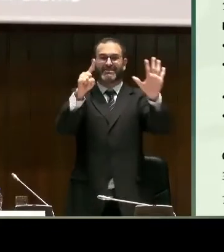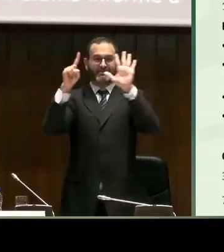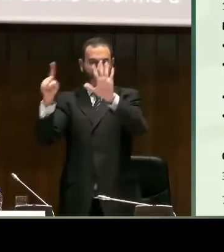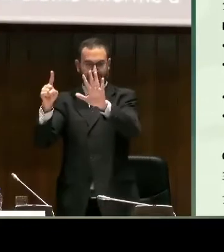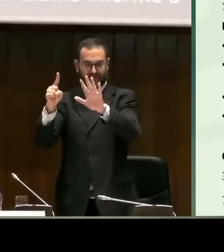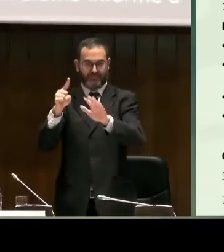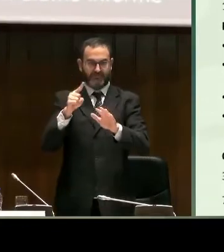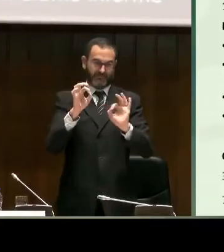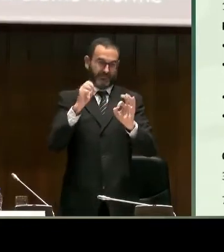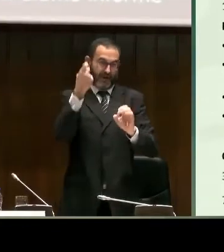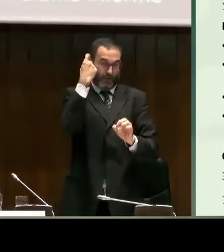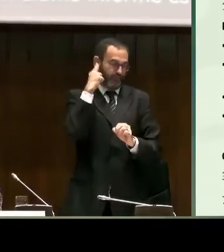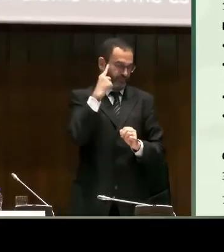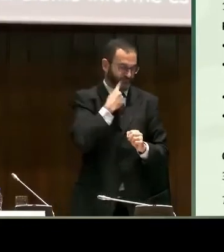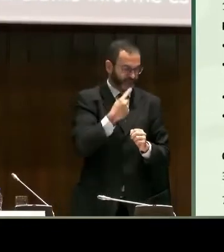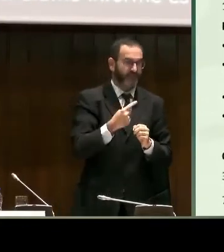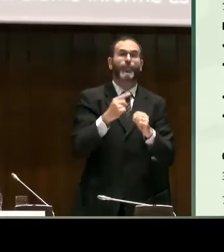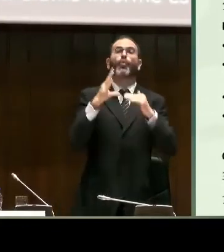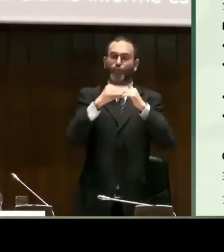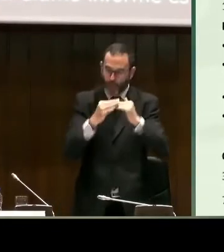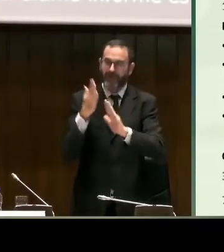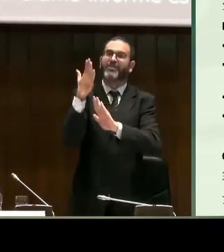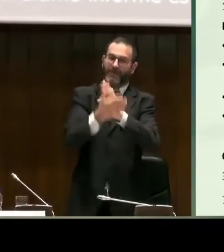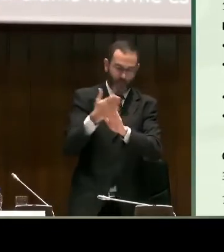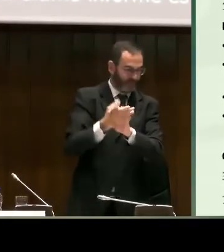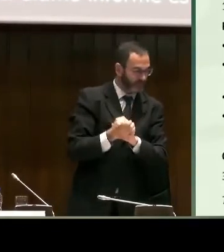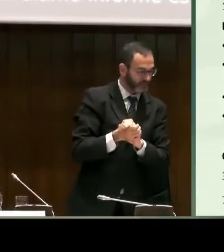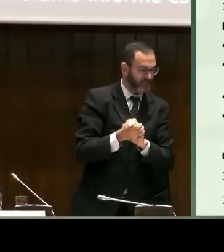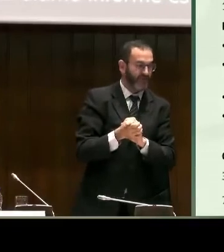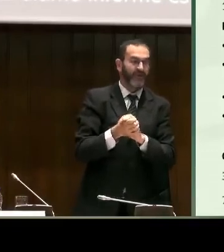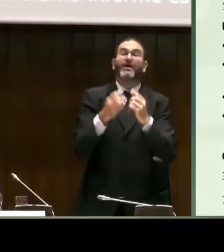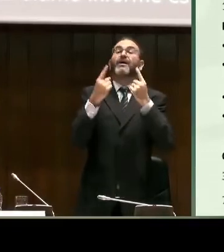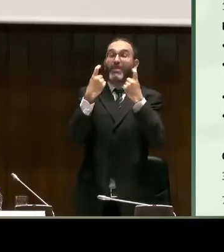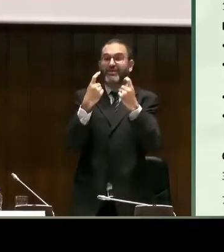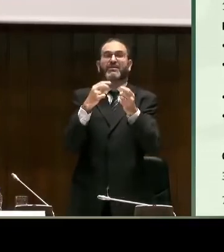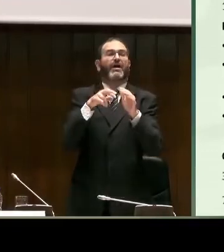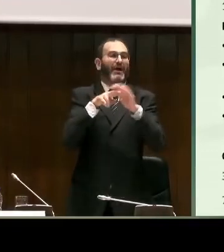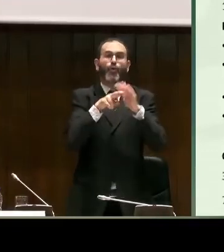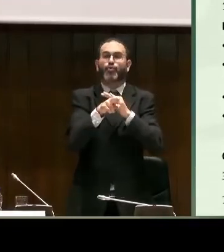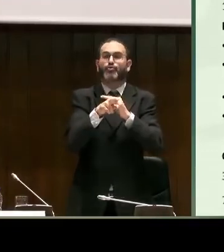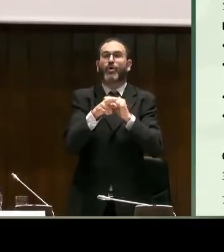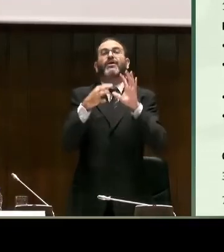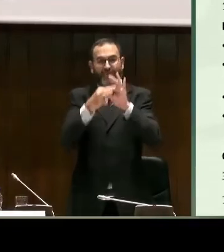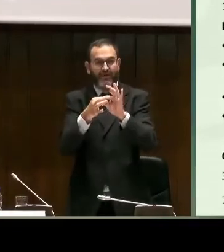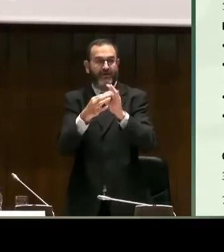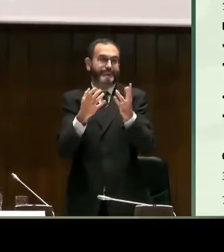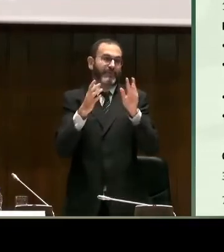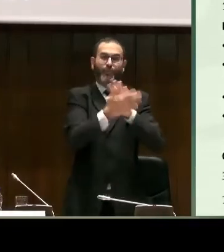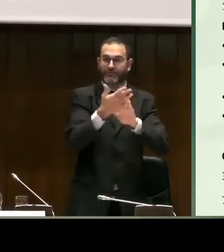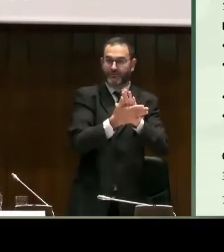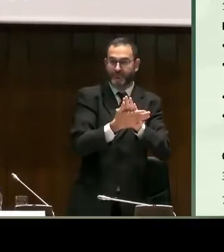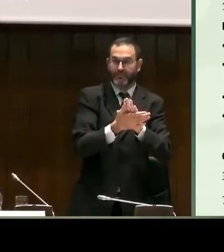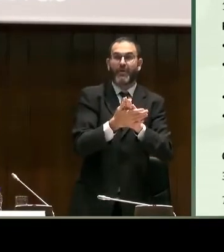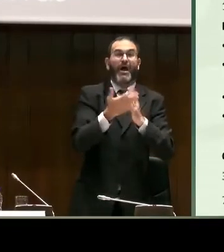alumnos y alumnas en educación primaria y 266 en educación secundaria. Me refiero al alumnado sordo, usuario de la lengua de signos. Este